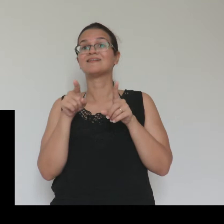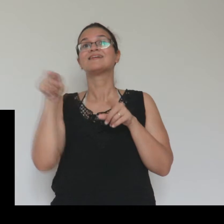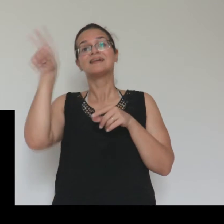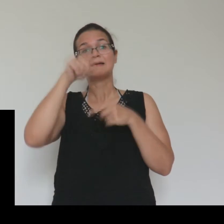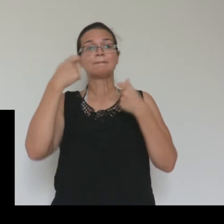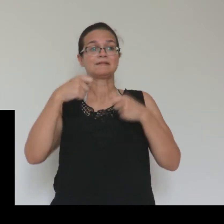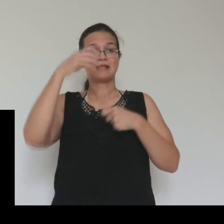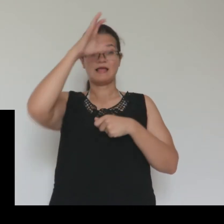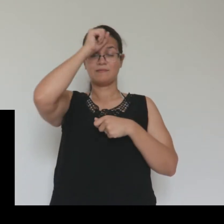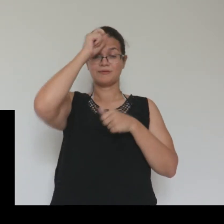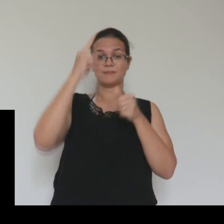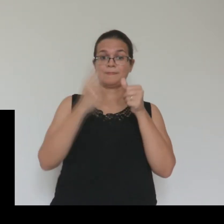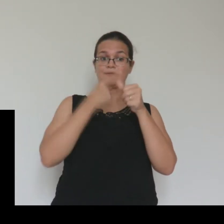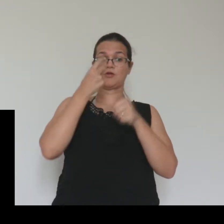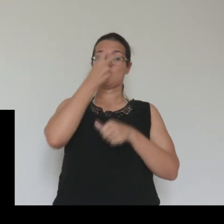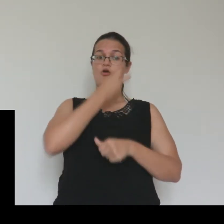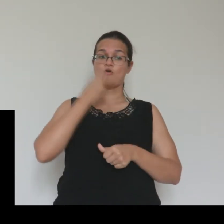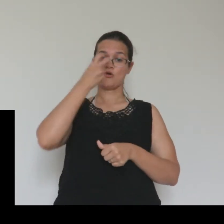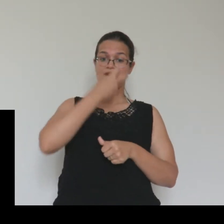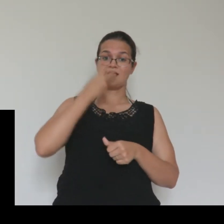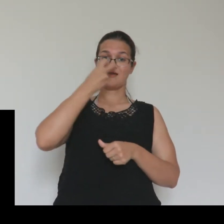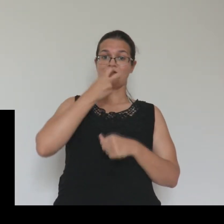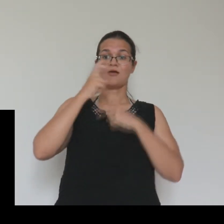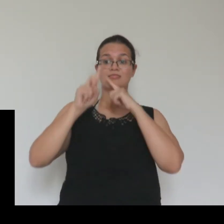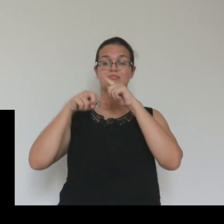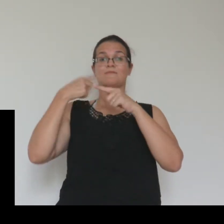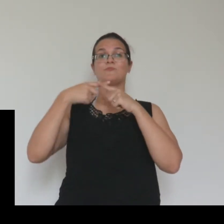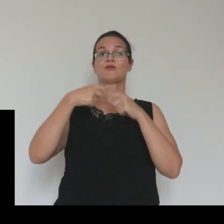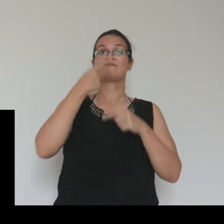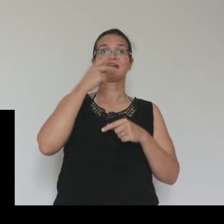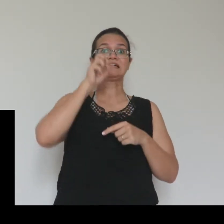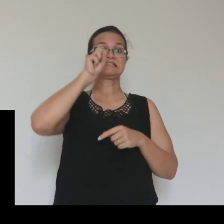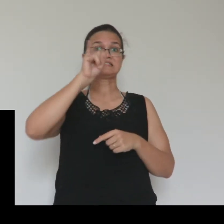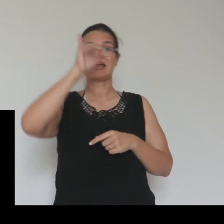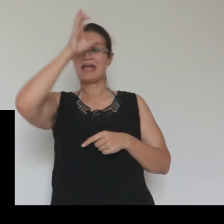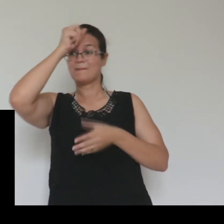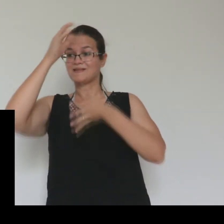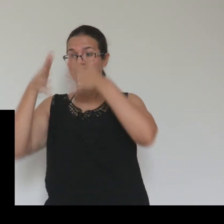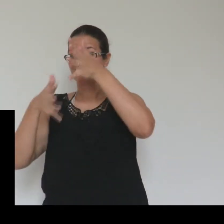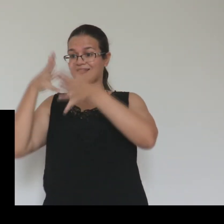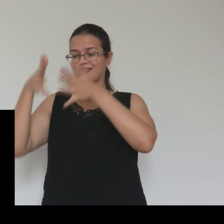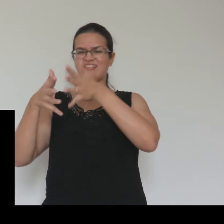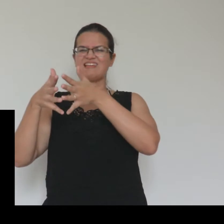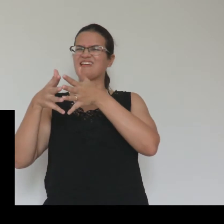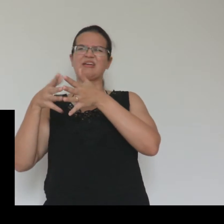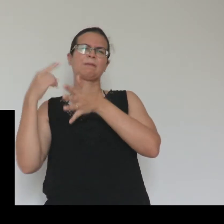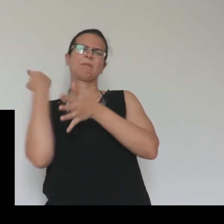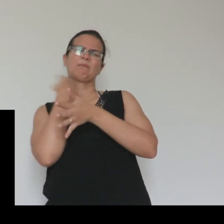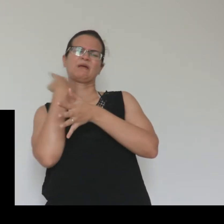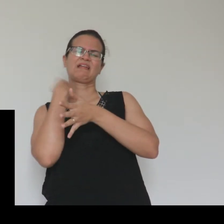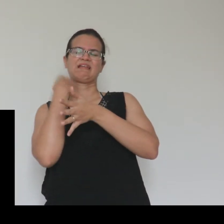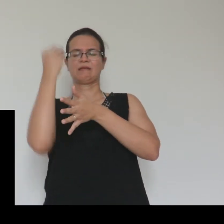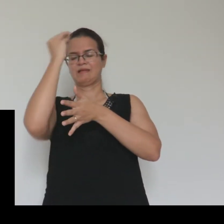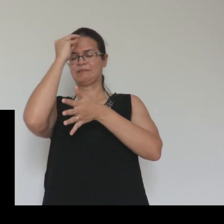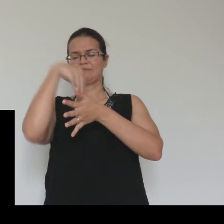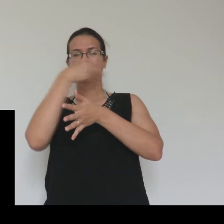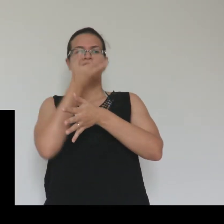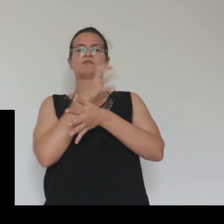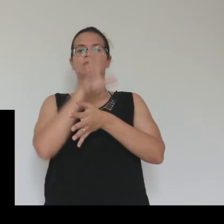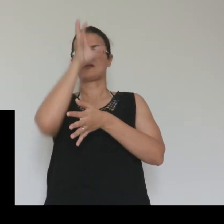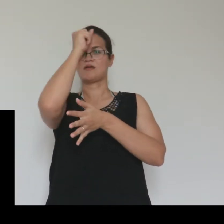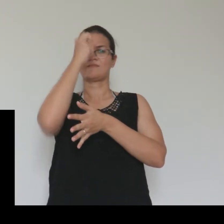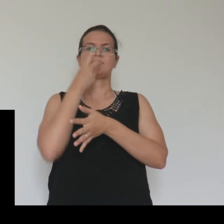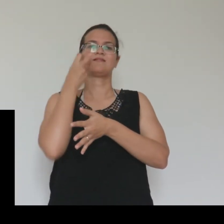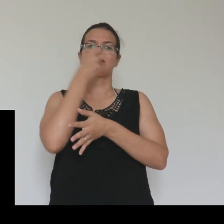diziam que se eles aprendessem a língua de sinais, eles ficavam preguiçosos para aprender a língua oral. Eu vou passar um link para vocês, onde vocês vão